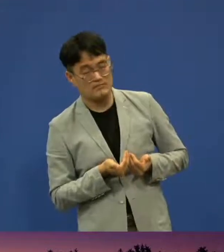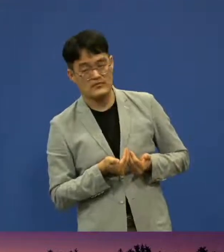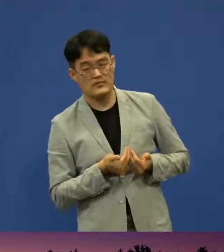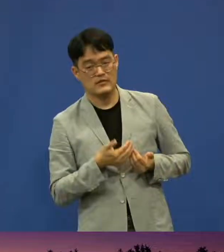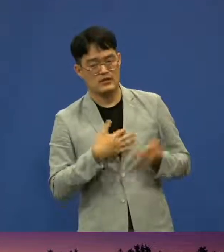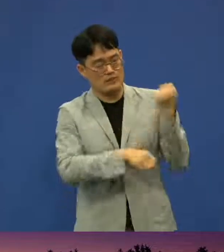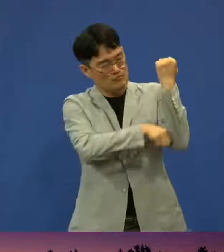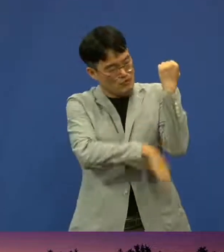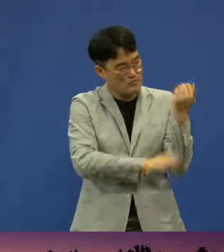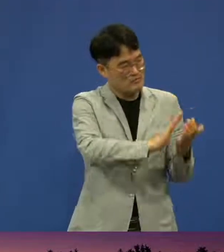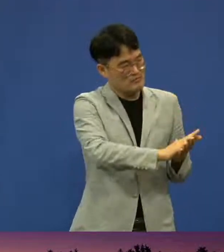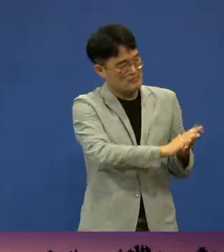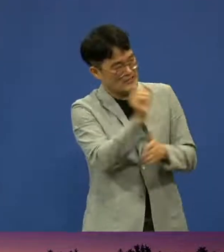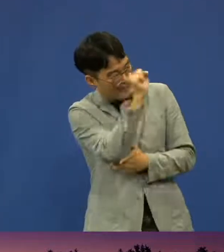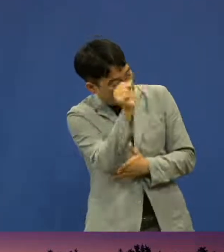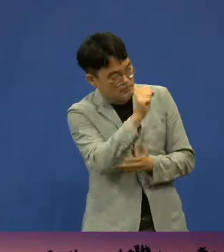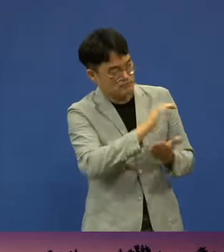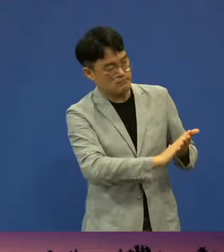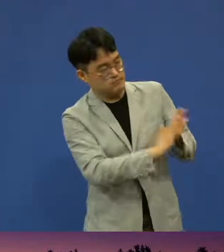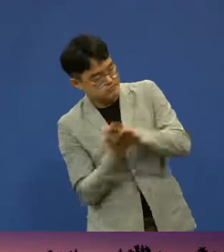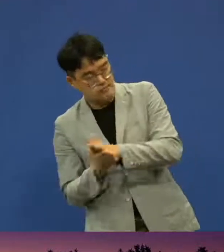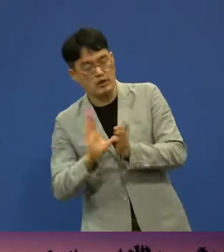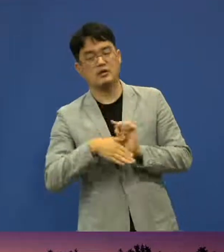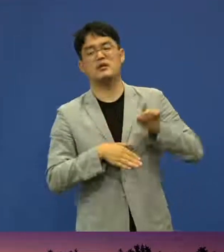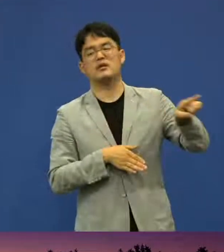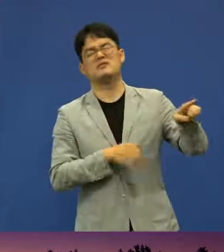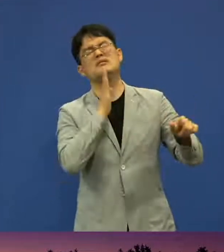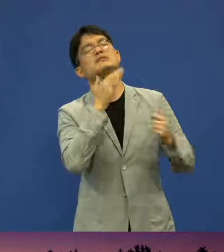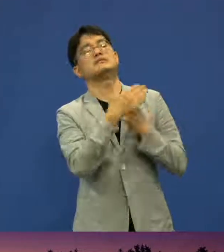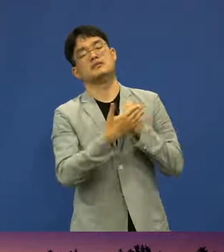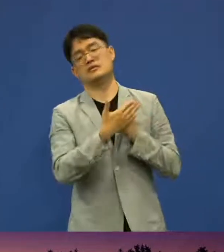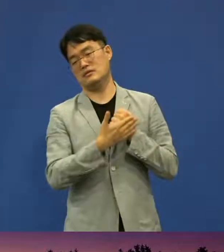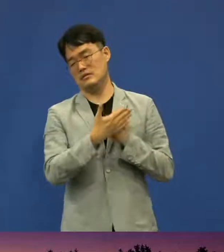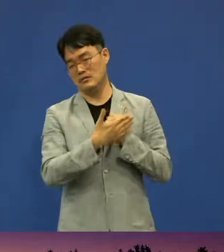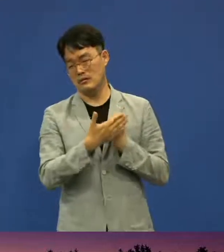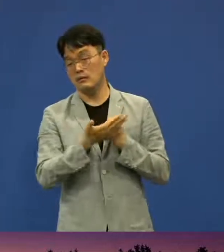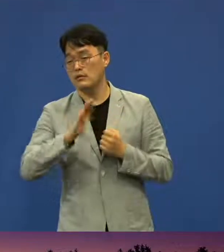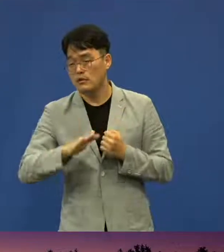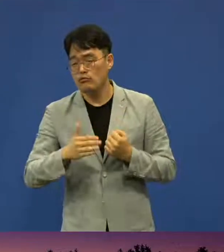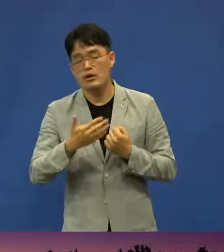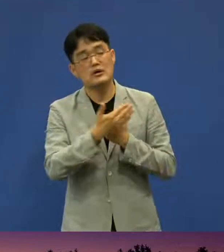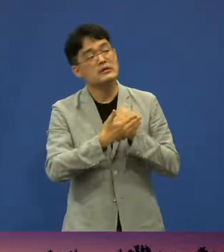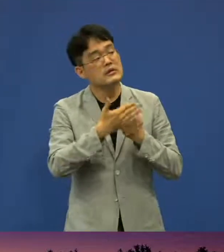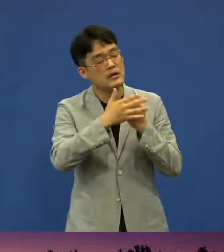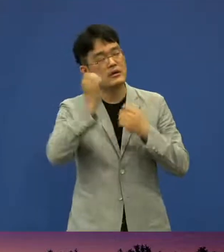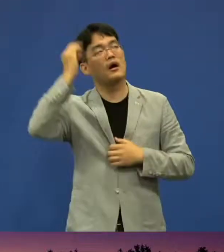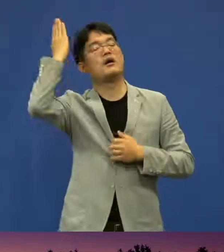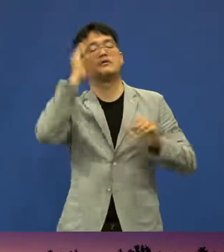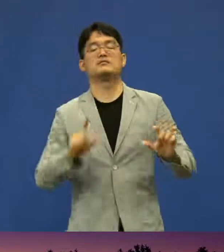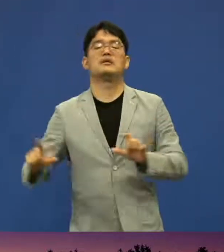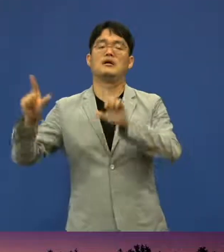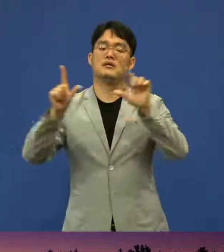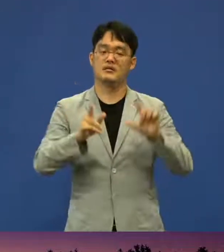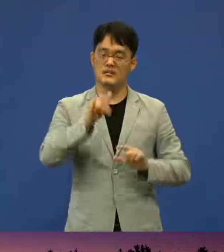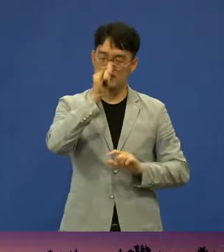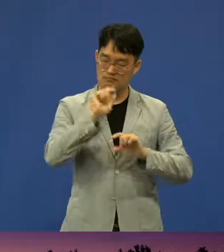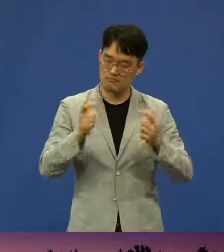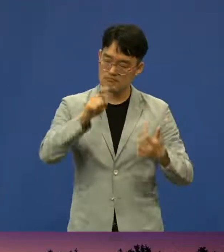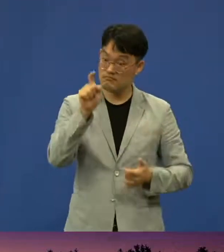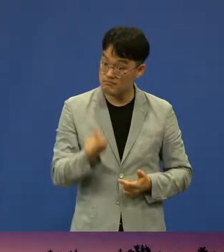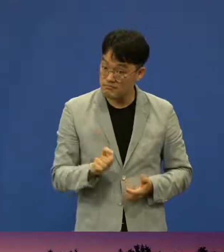그게 진짜 은혜인데 우리들이 그 은혜를 잃어버리고 산 것은 아닌가. 그래서 오늘 저는 여러분들에게